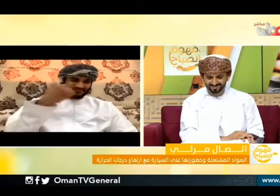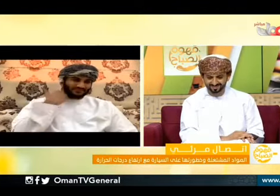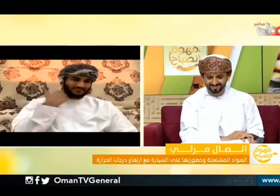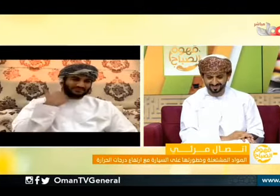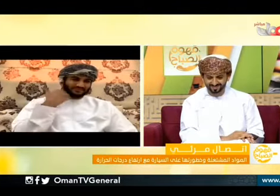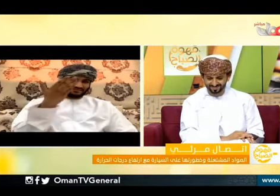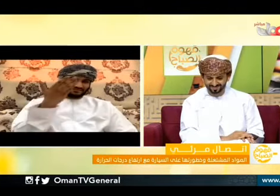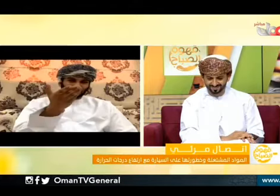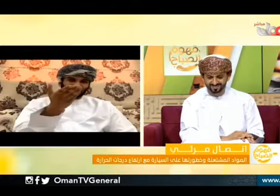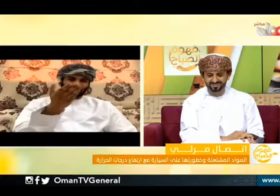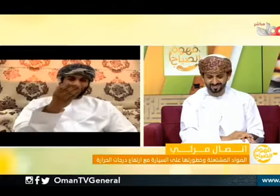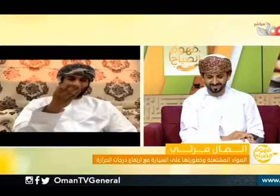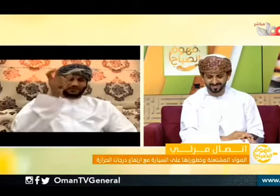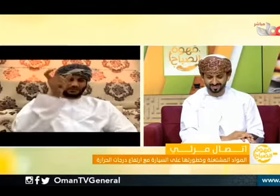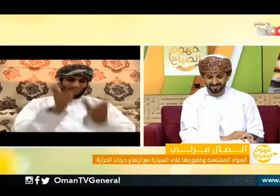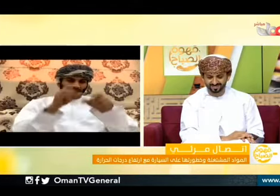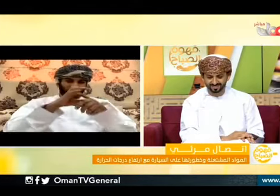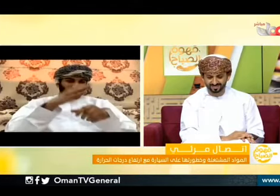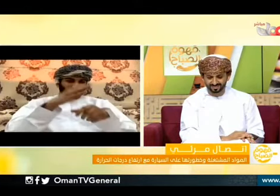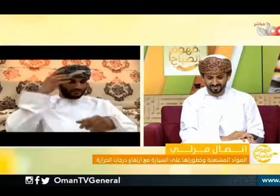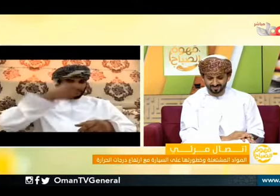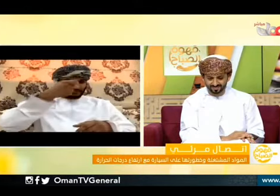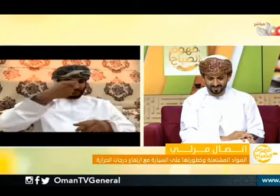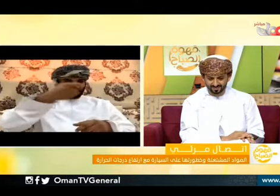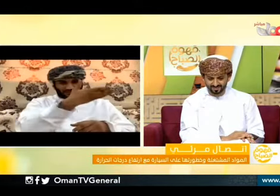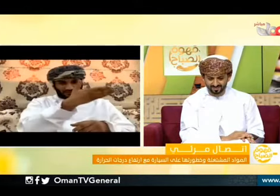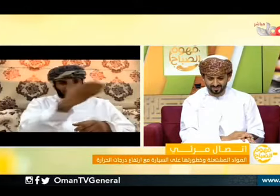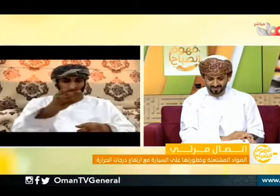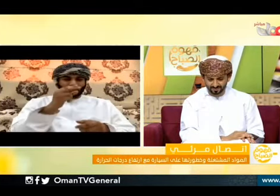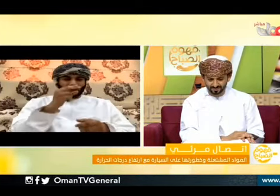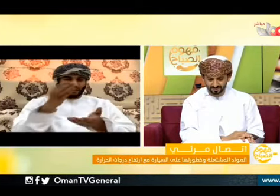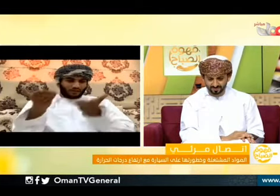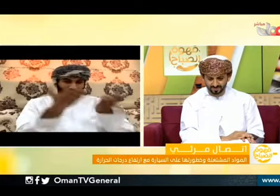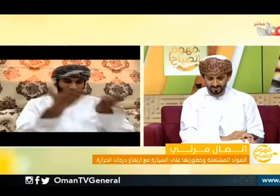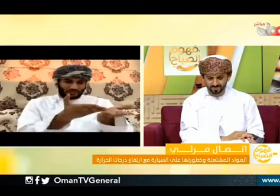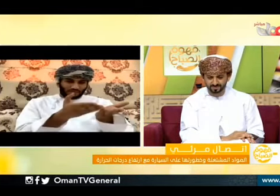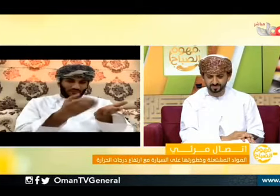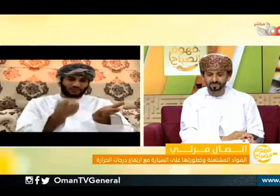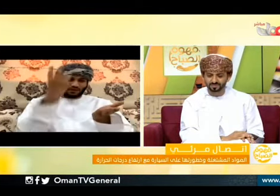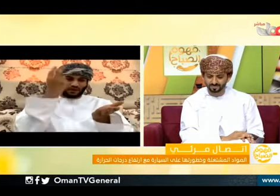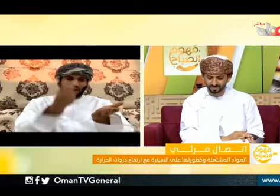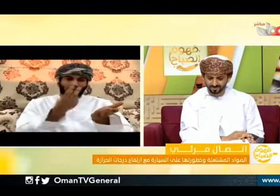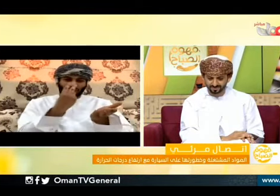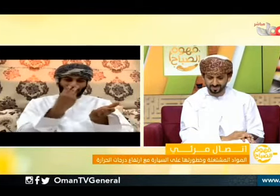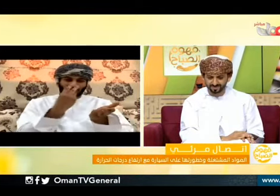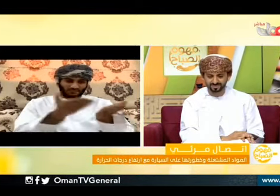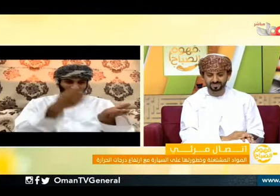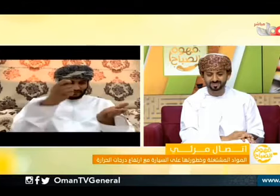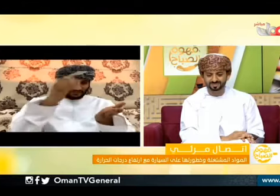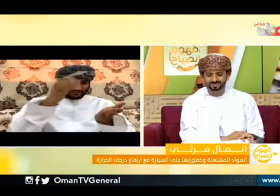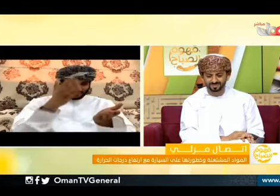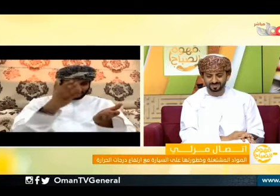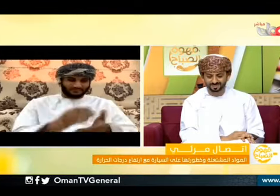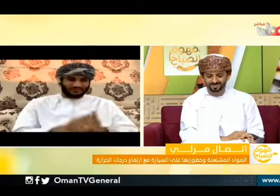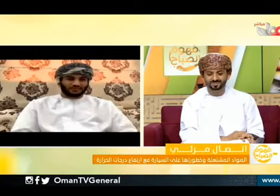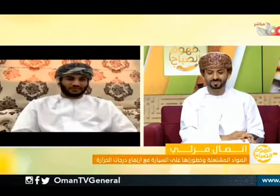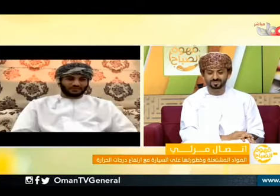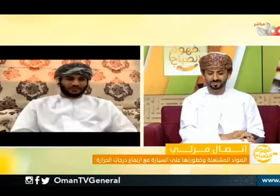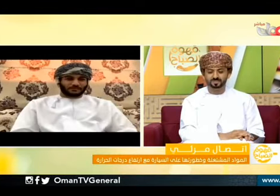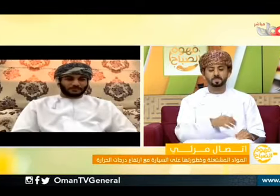عليكم السلام ورحمة الله وبركاته أخي سلطان، وأشكرك على استضافتي في هذا البرنامج في قهوة